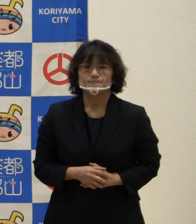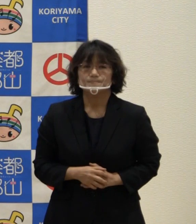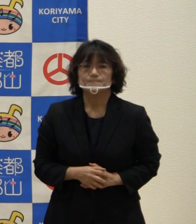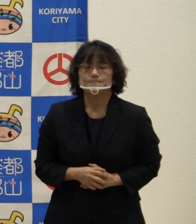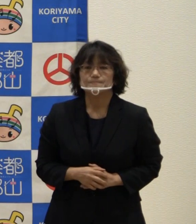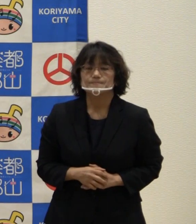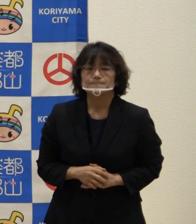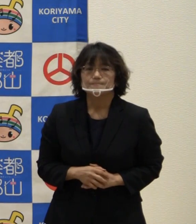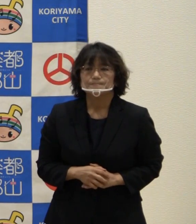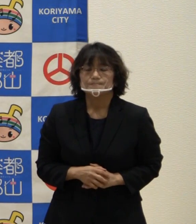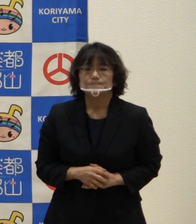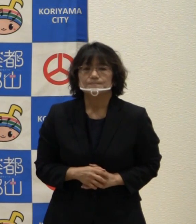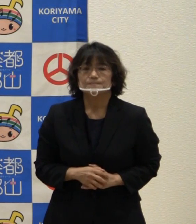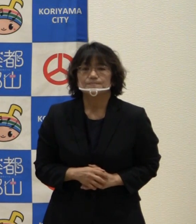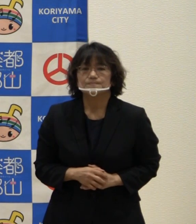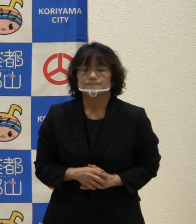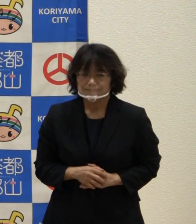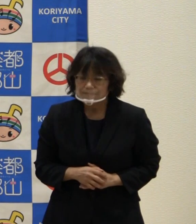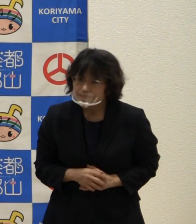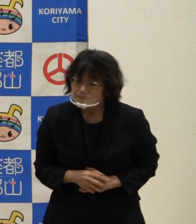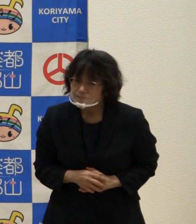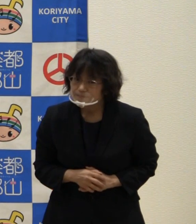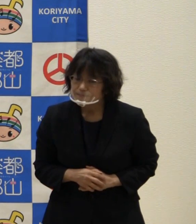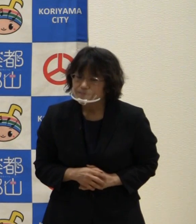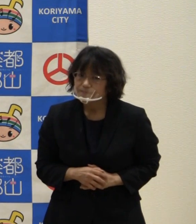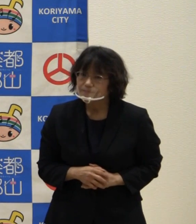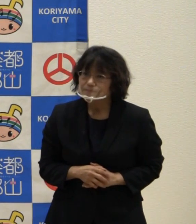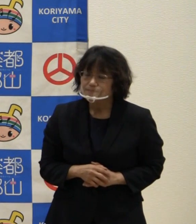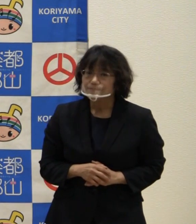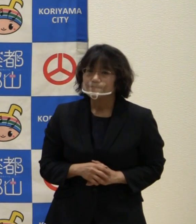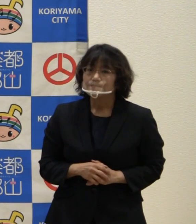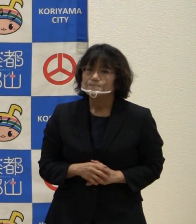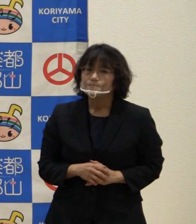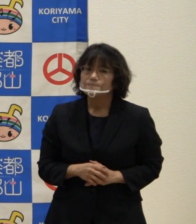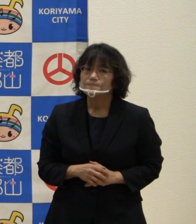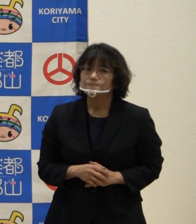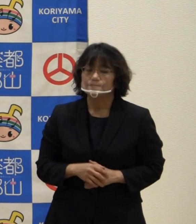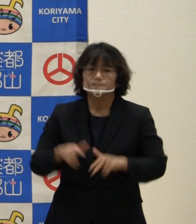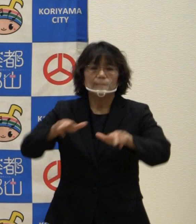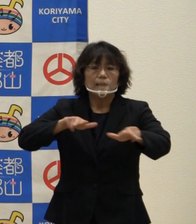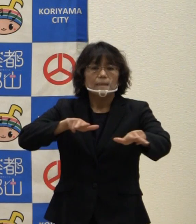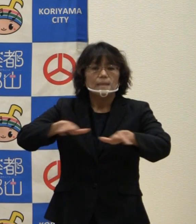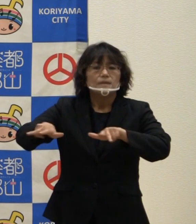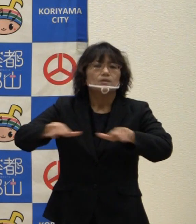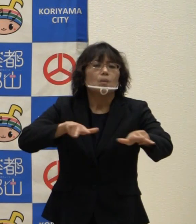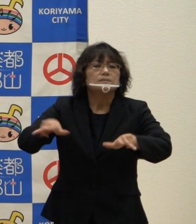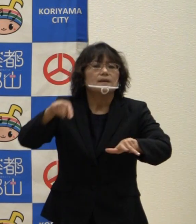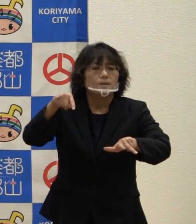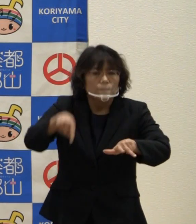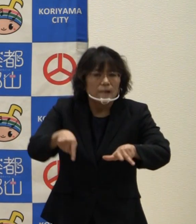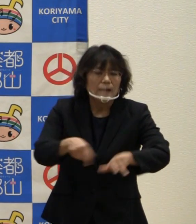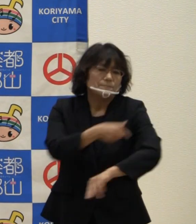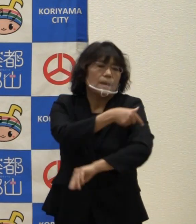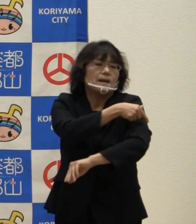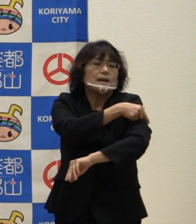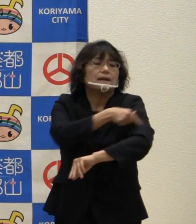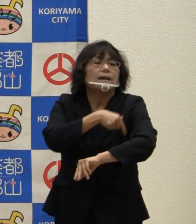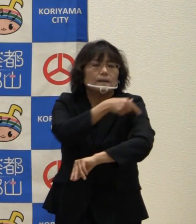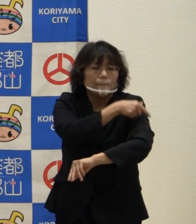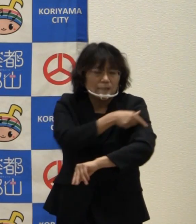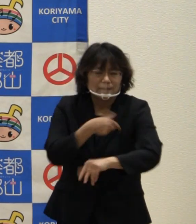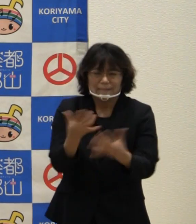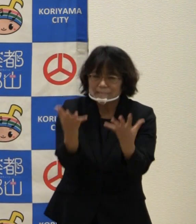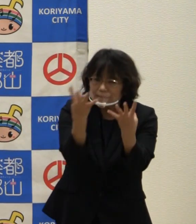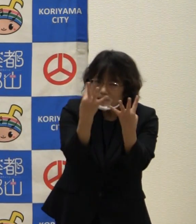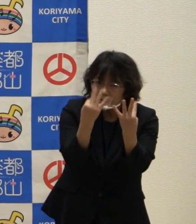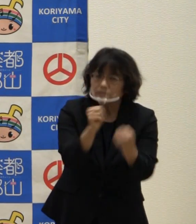今までの私どもの経験からしましても非常に行政組織の場合係というものの役割非常に大きく